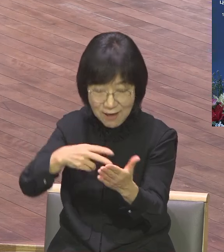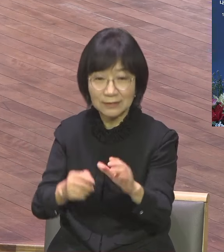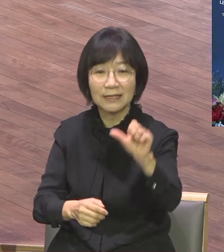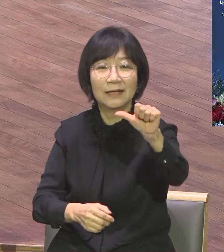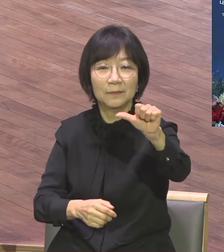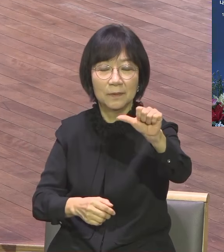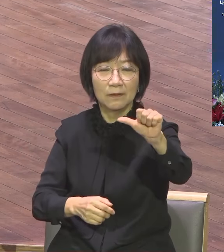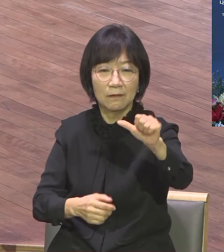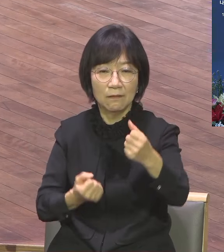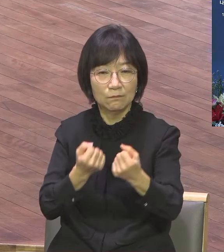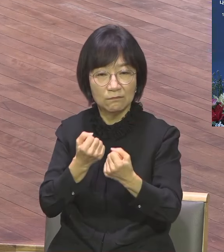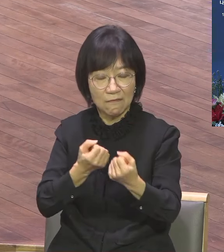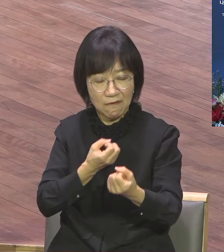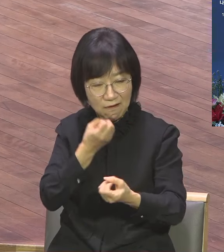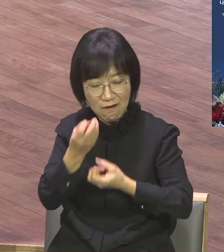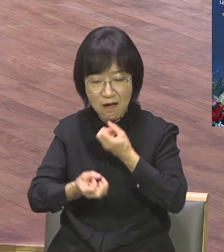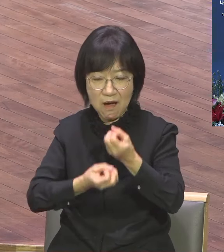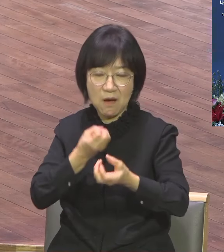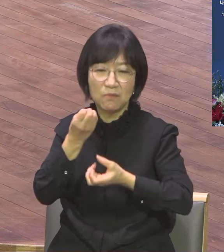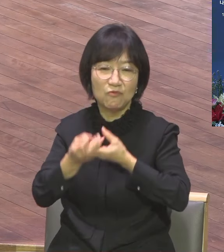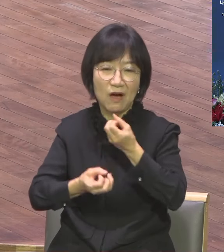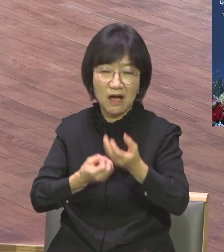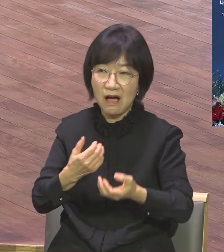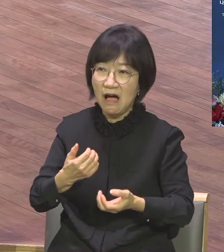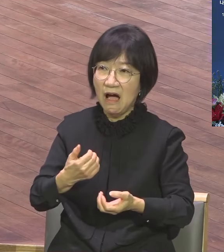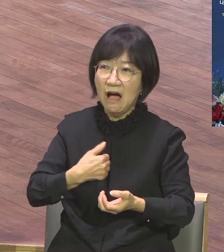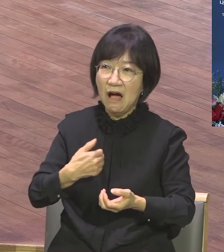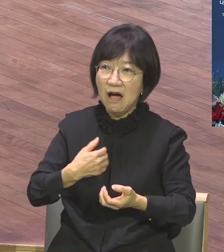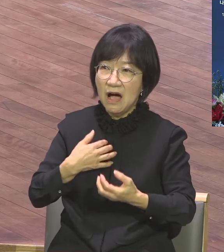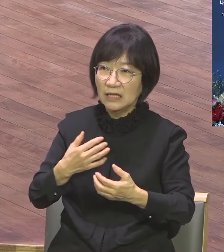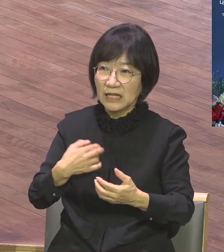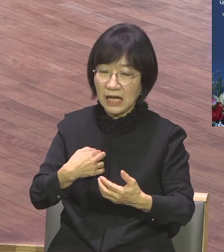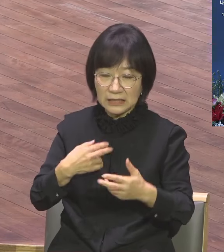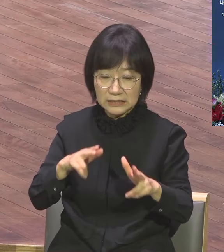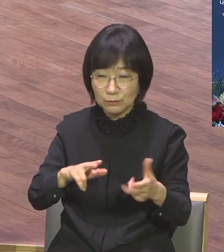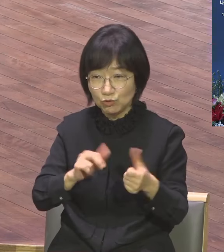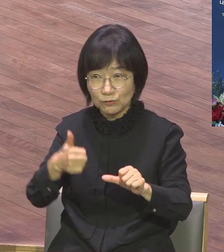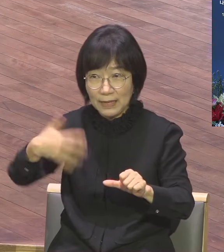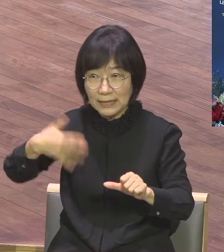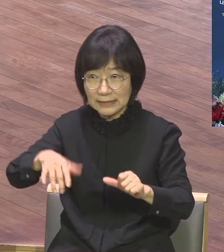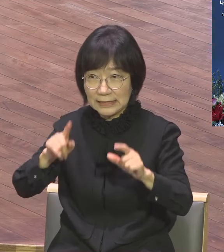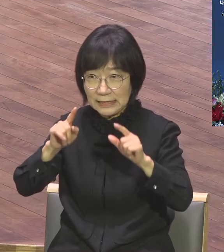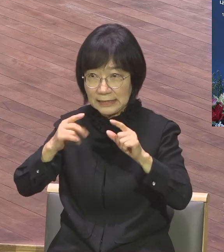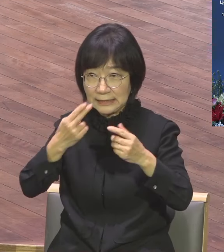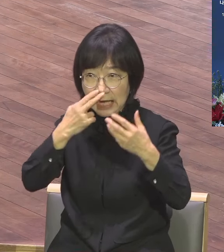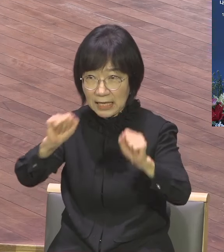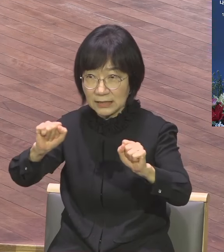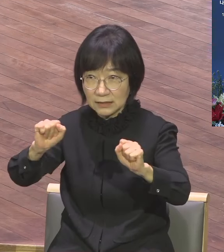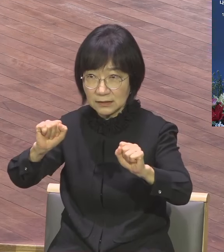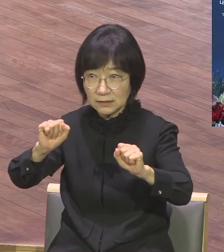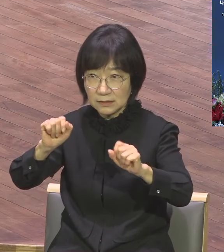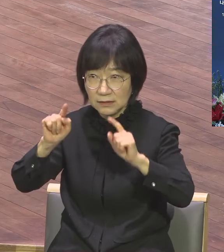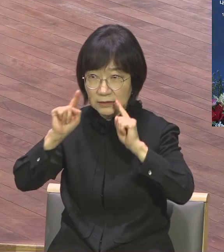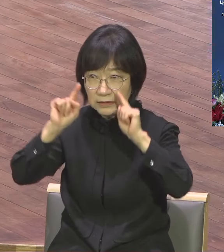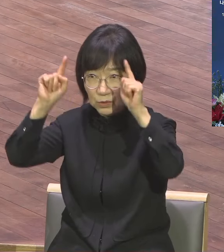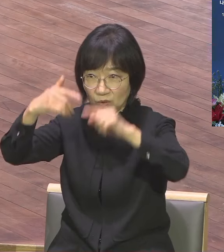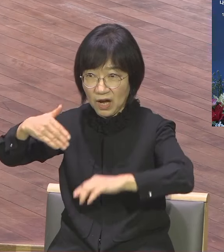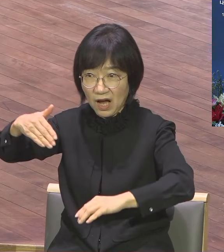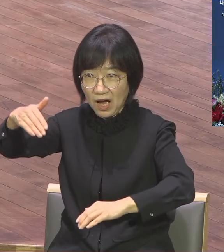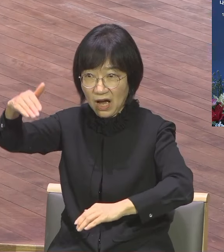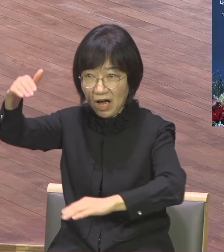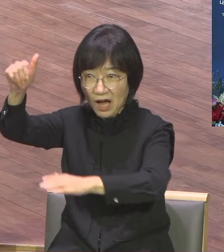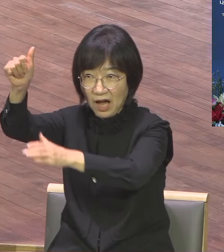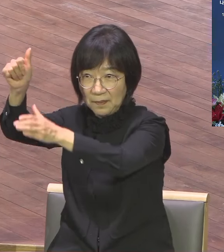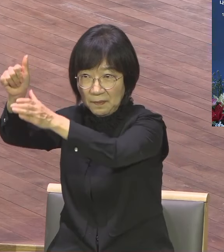최선을 다했는데 눈이 딱 열린 데 보니까 지옥이야. 살았어. 죽는 거 없어요. 사람이 뭐 죽습니까? 영이 어떻게 죽어?